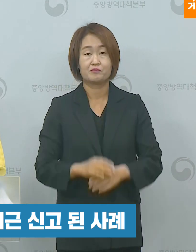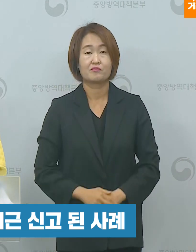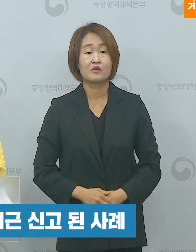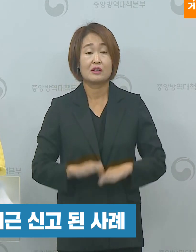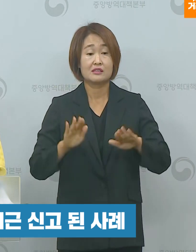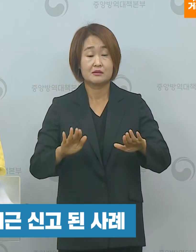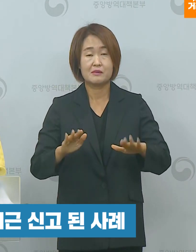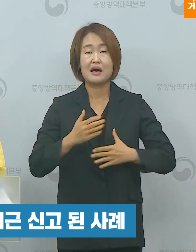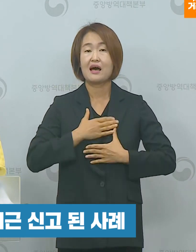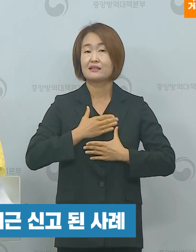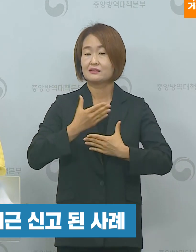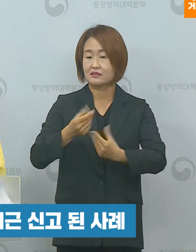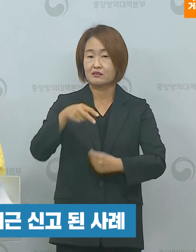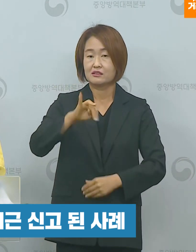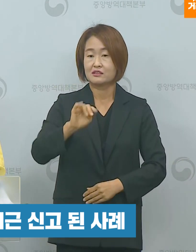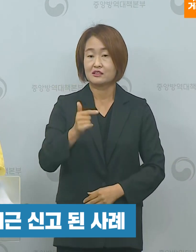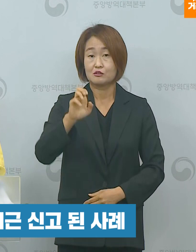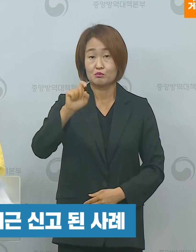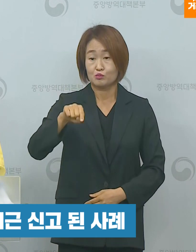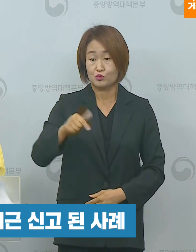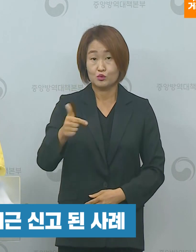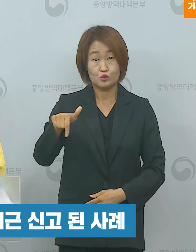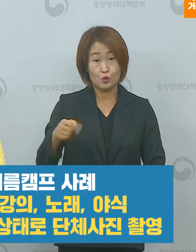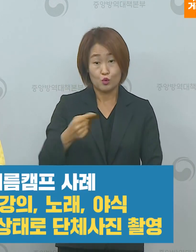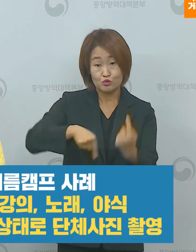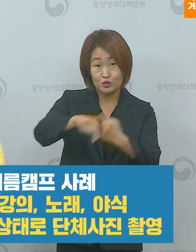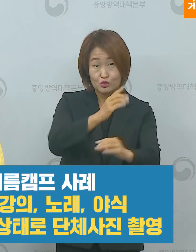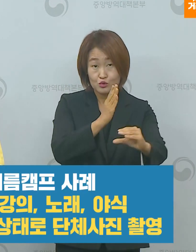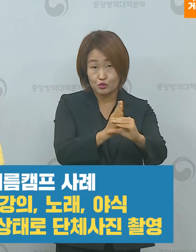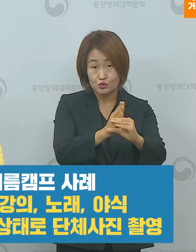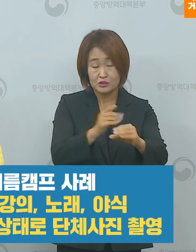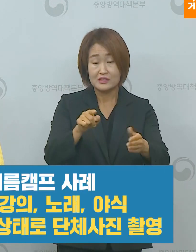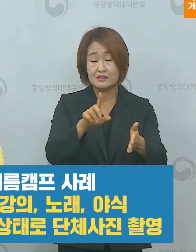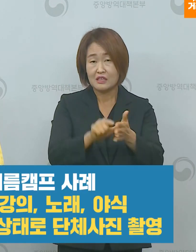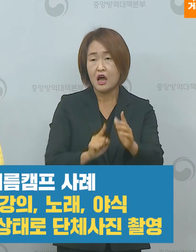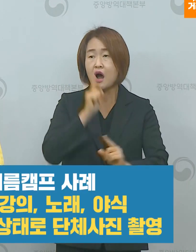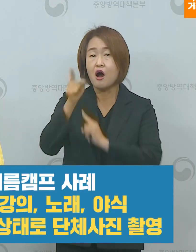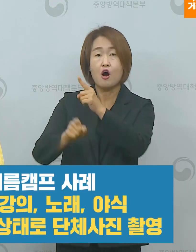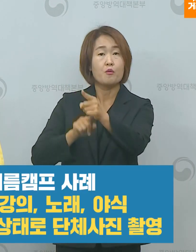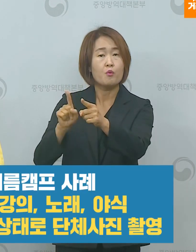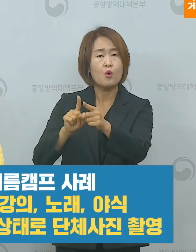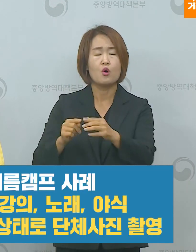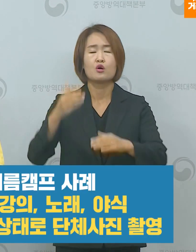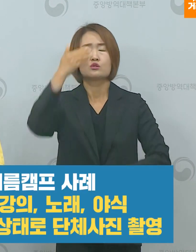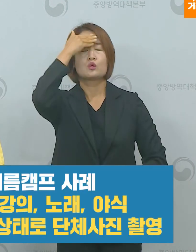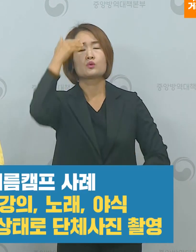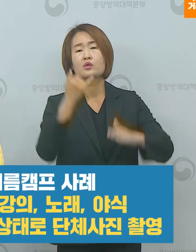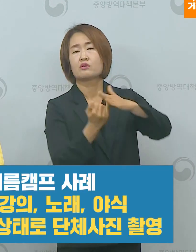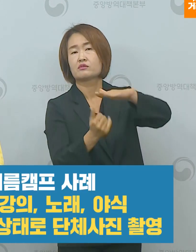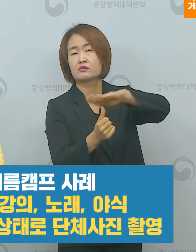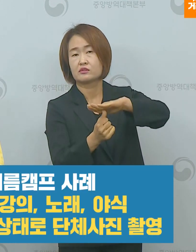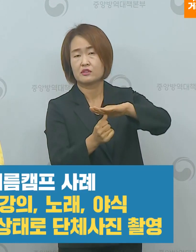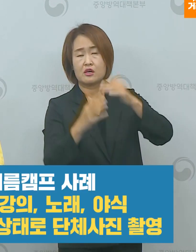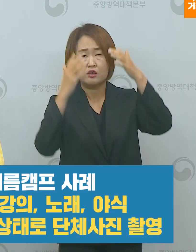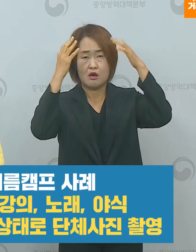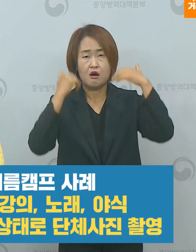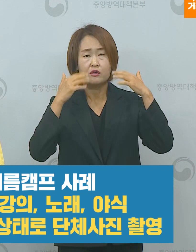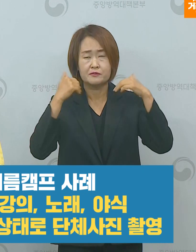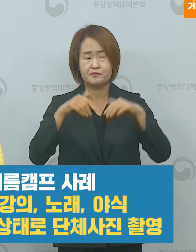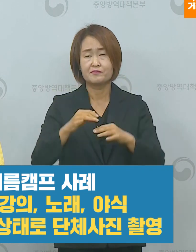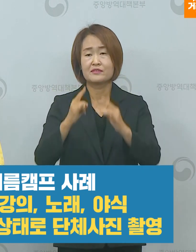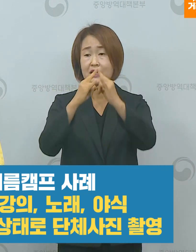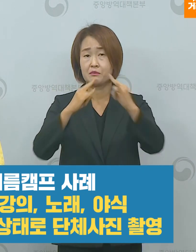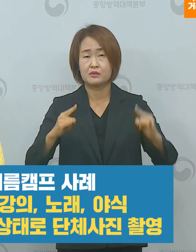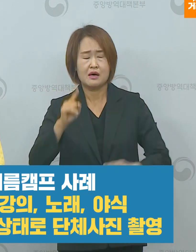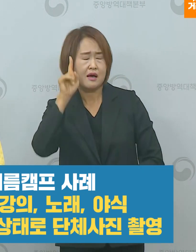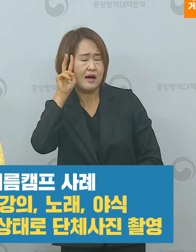중인 안전신문고의 주요 신고 사례 중에 특별히 청소년 여름 캠프에서 1박 2일 동안 강의,